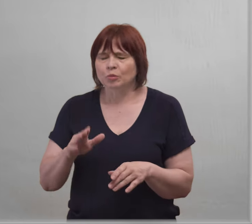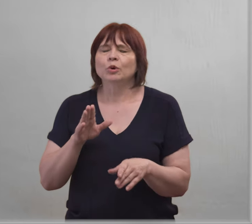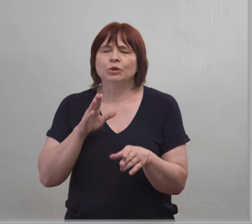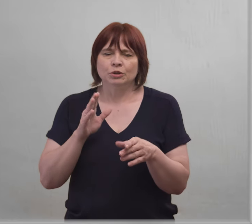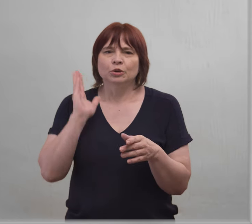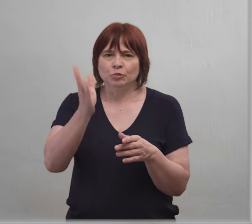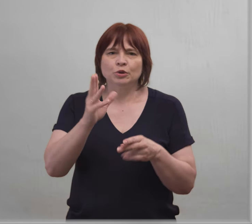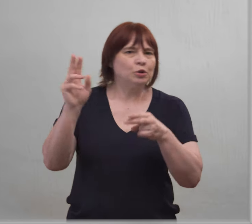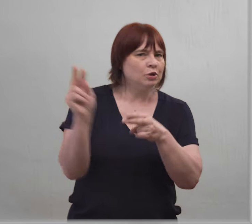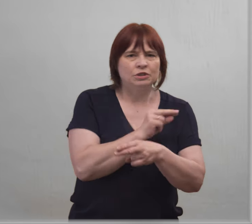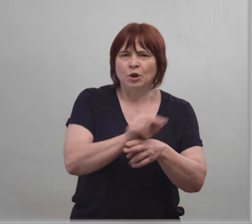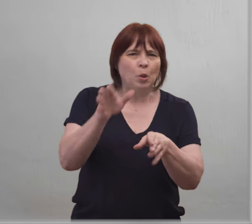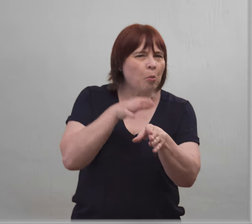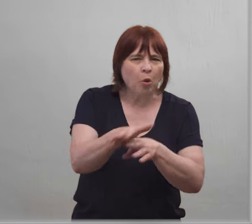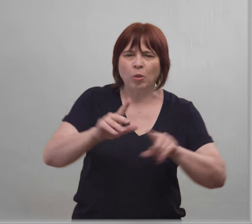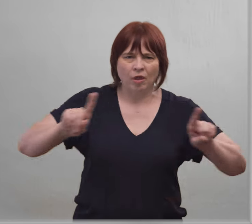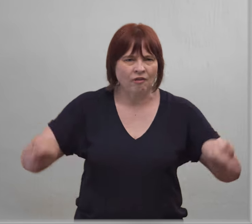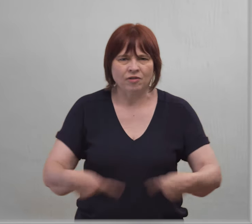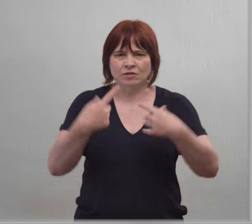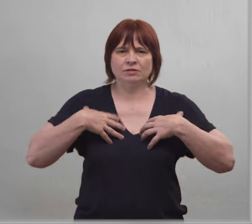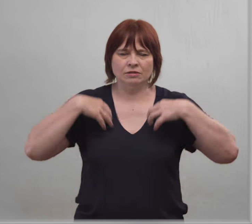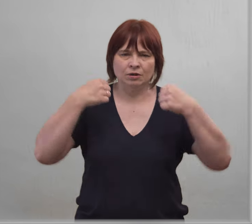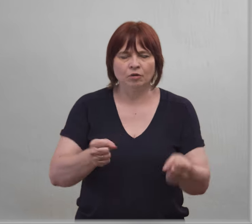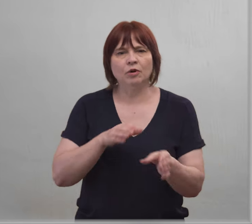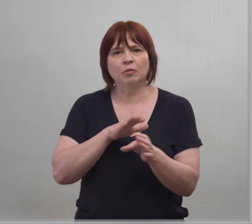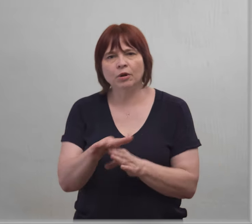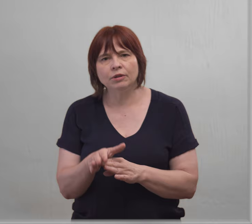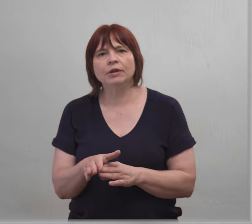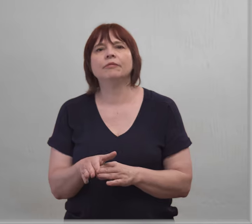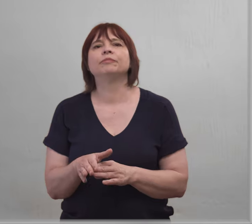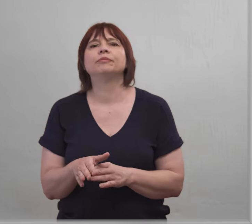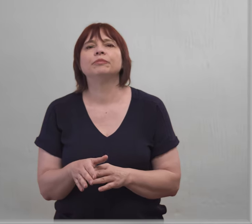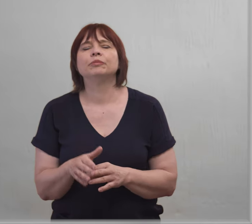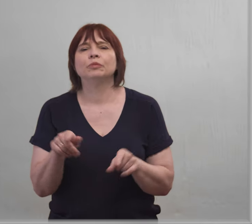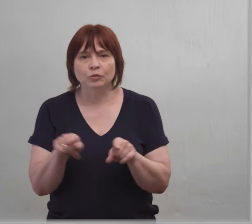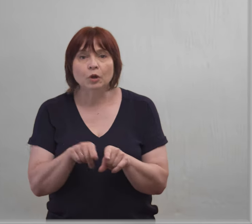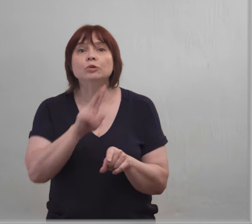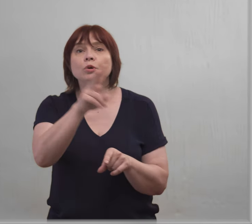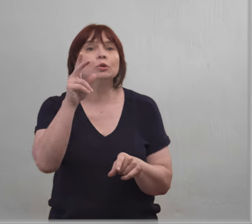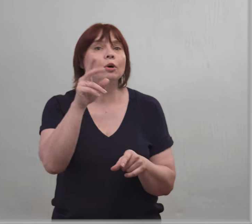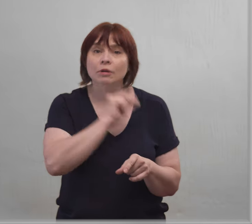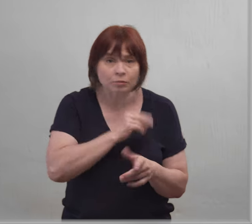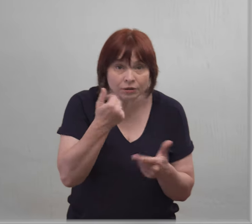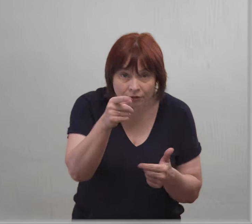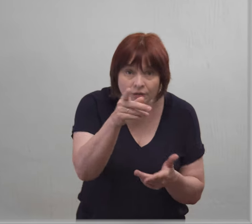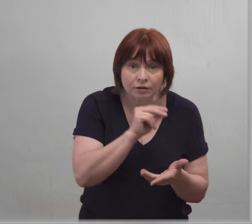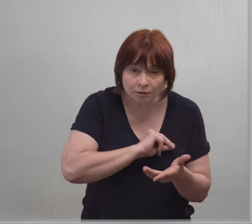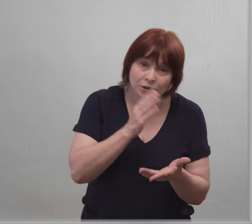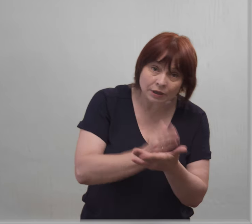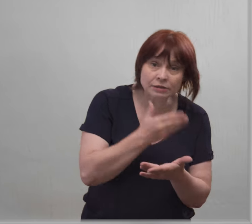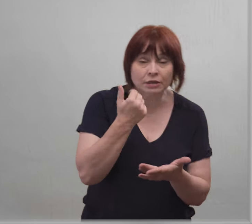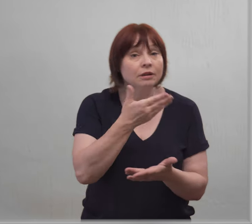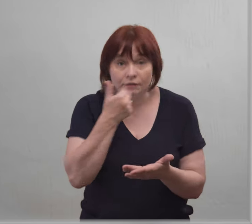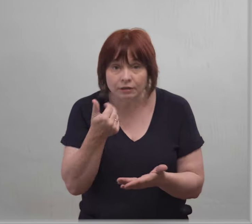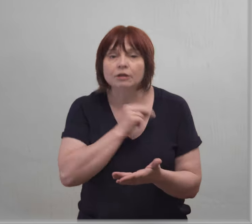имя Иисуса Христа. И также, Господь, пусть приходит работа для мужчин, Господь, чтобы мужчины работали во имя